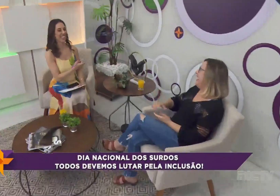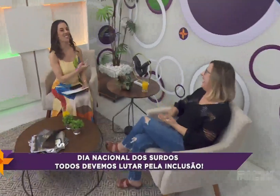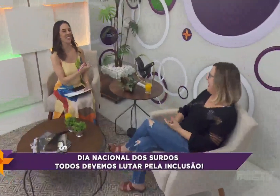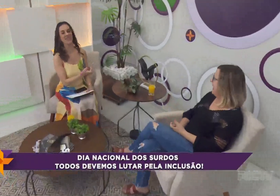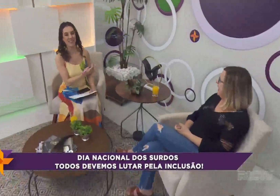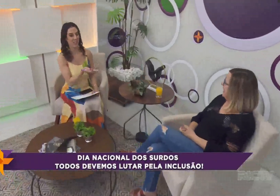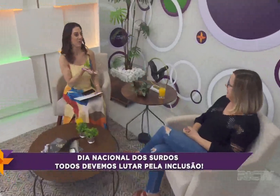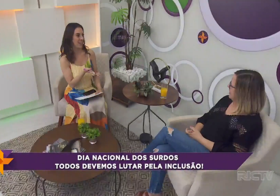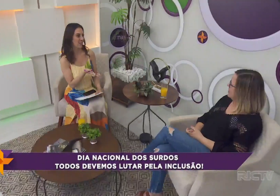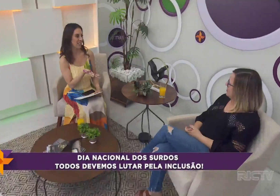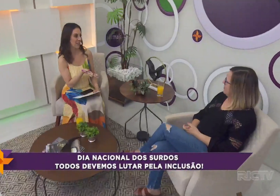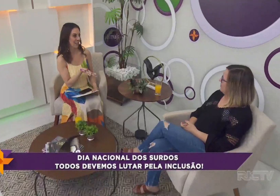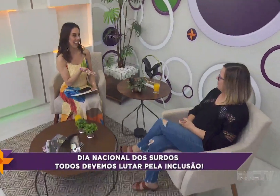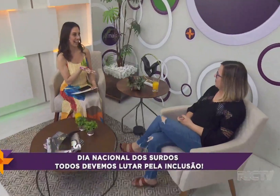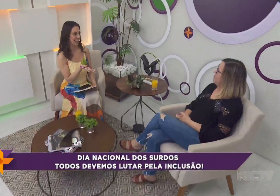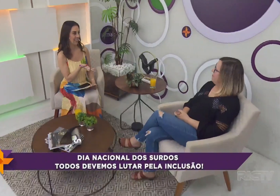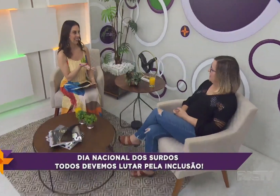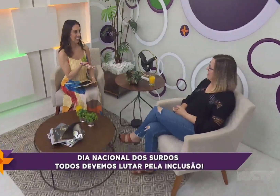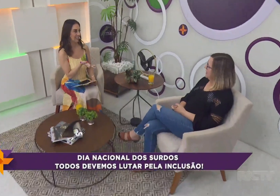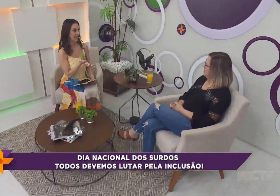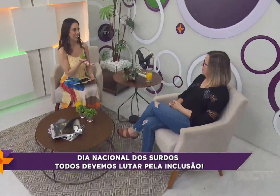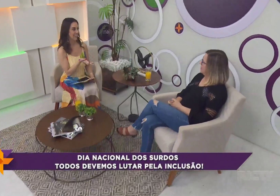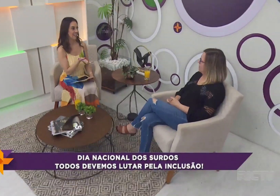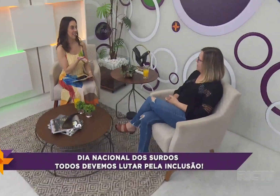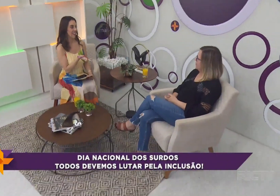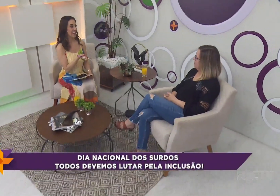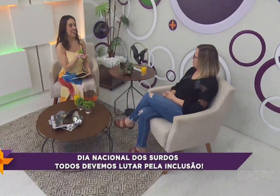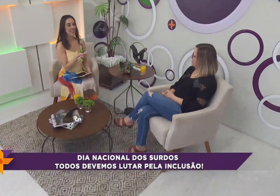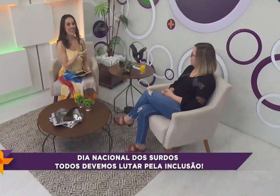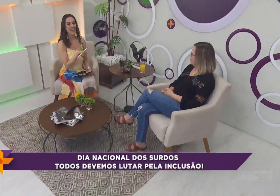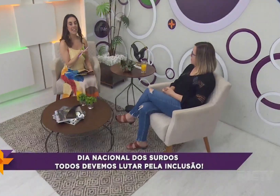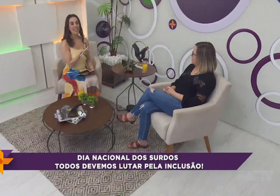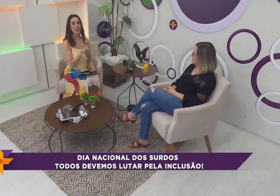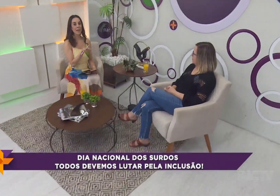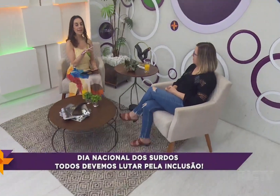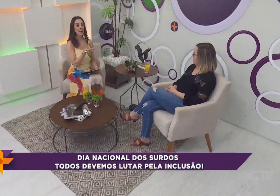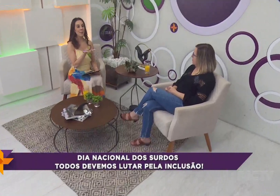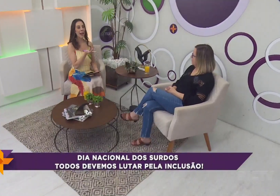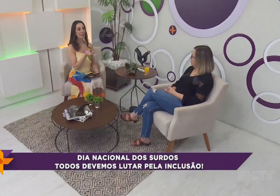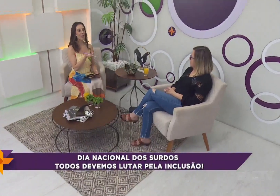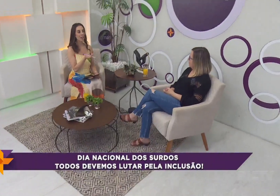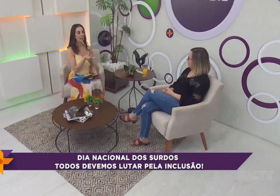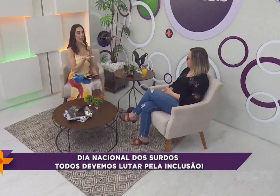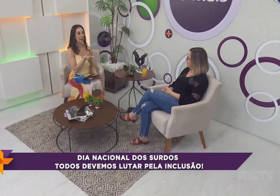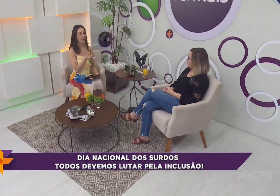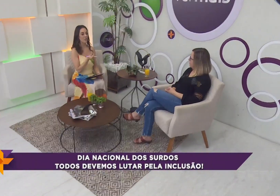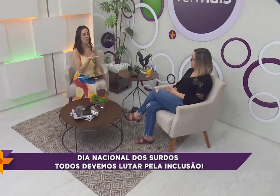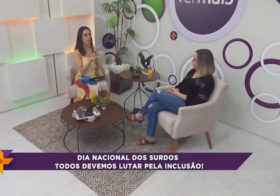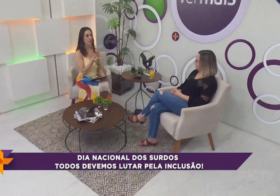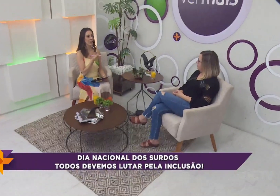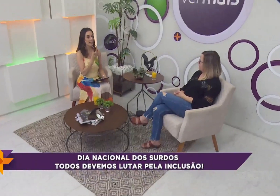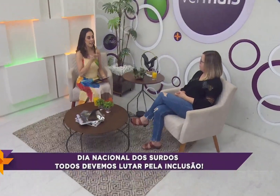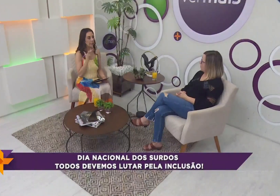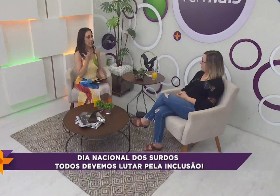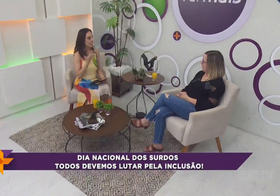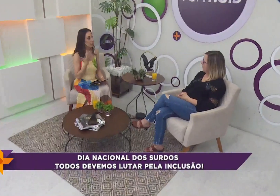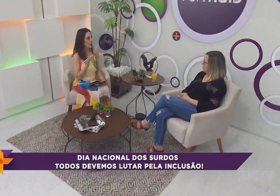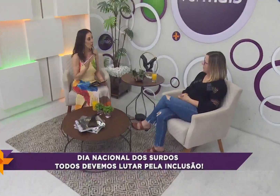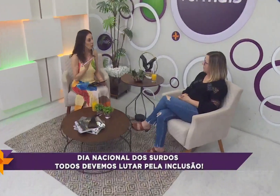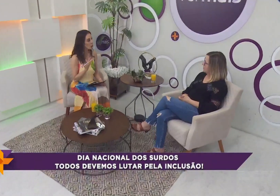Mas geralmente você ia falar. Sim. E essa prática de fazer em tempo real, isso é